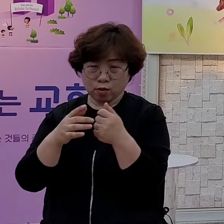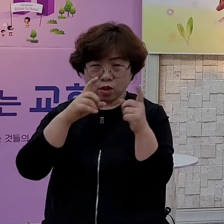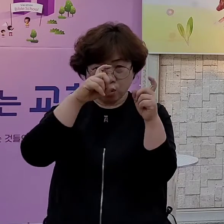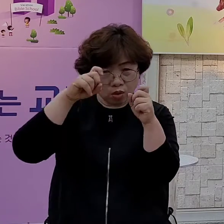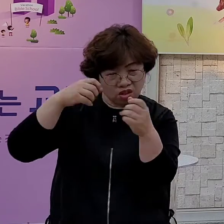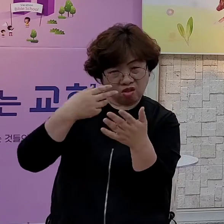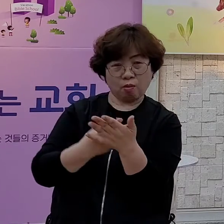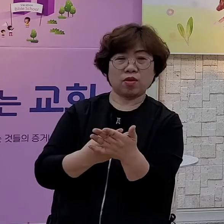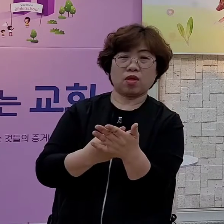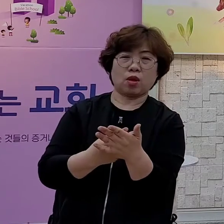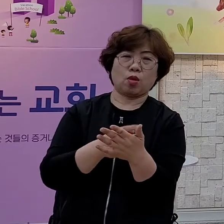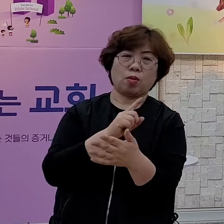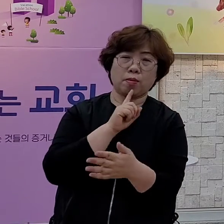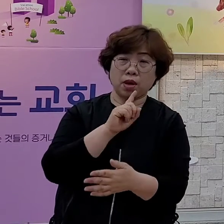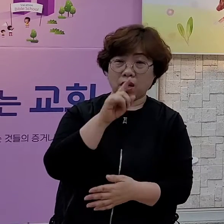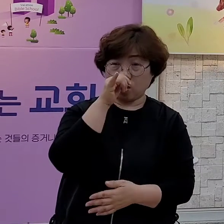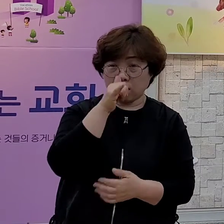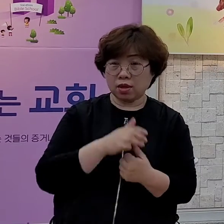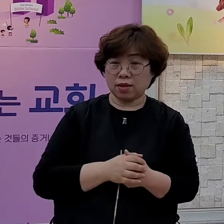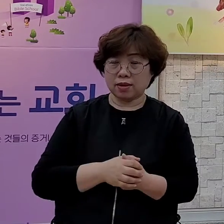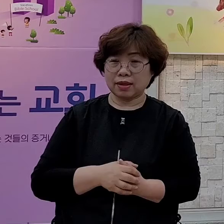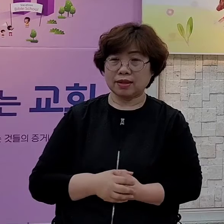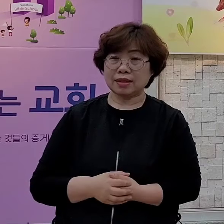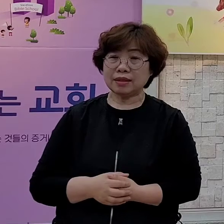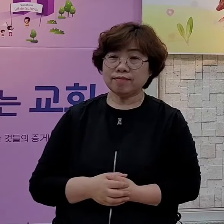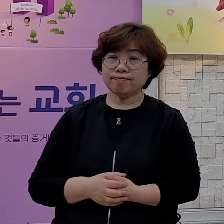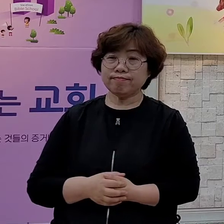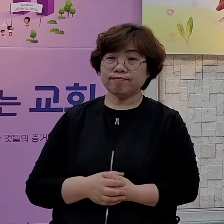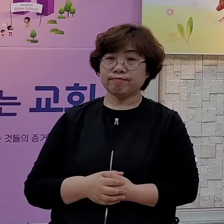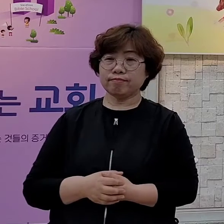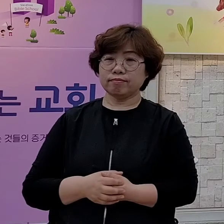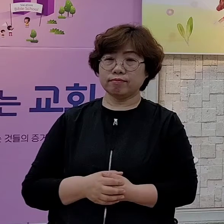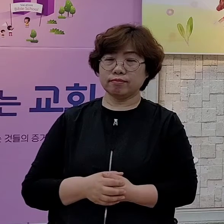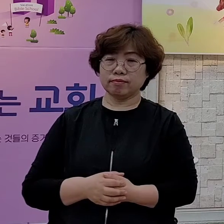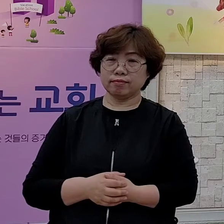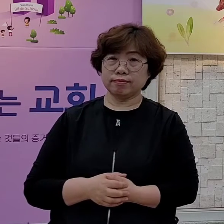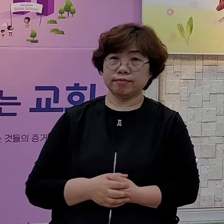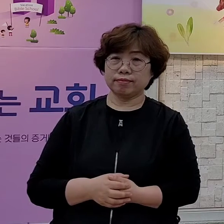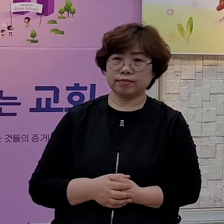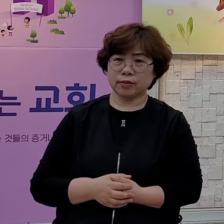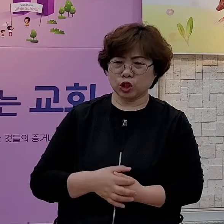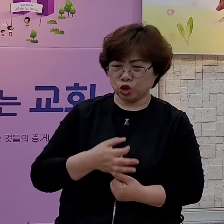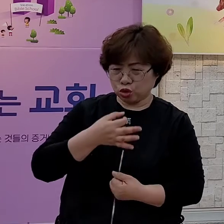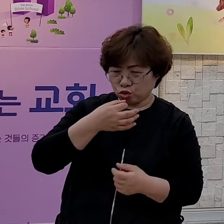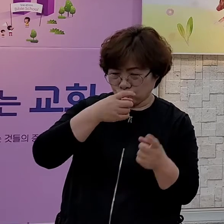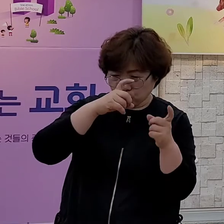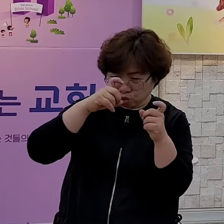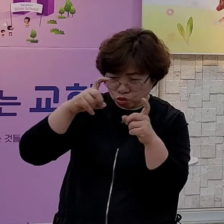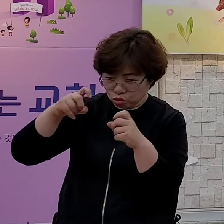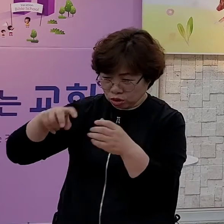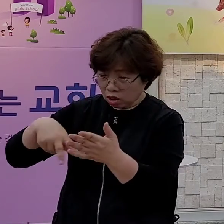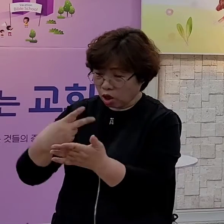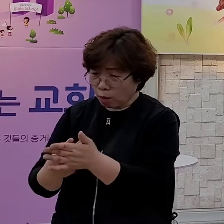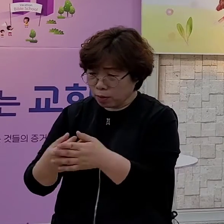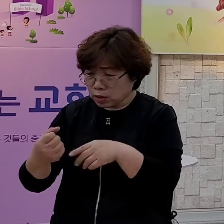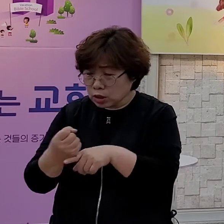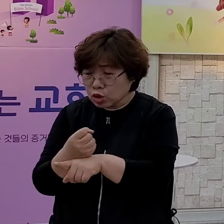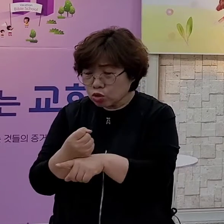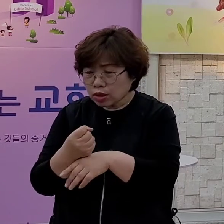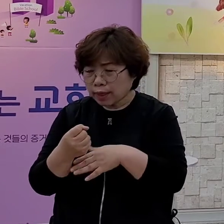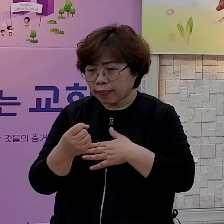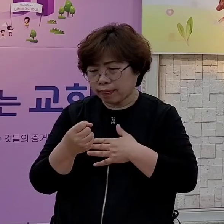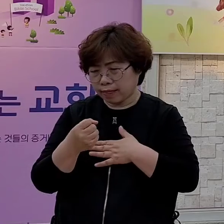말씀합니다. 이 미혹에 넘어간 이유가 뭐라고요? 자기 욕심, 자기 욕망